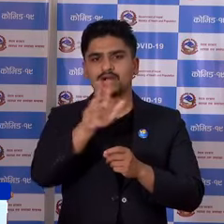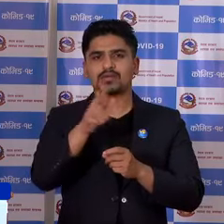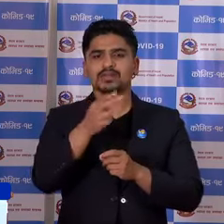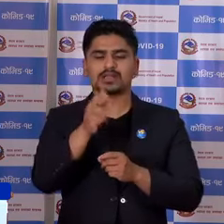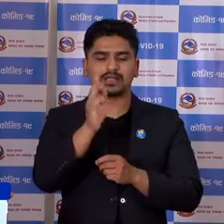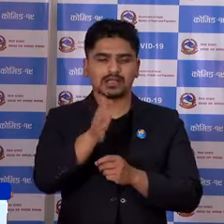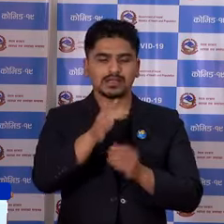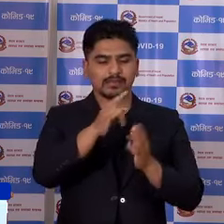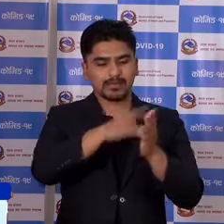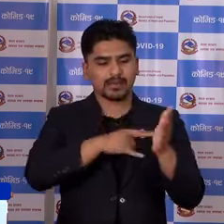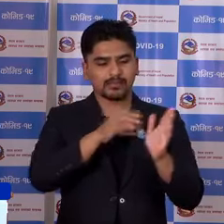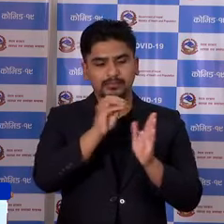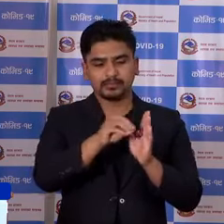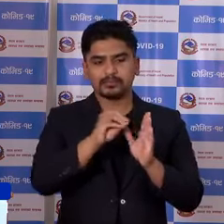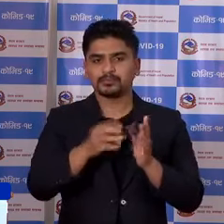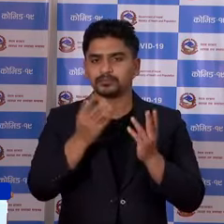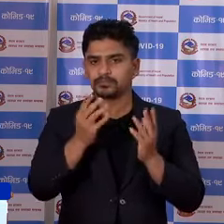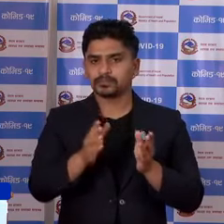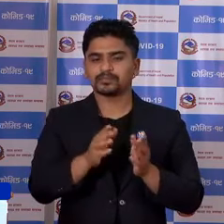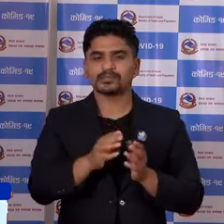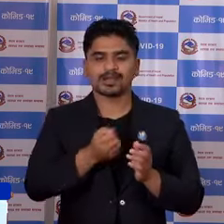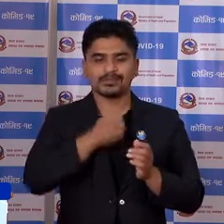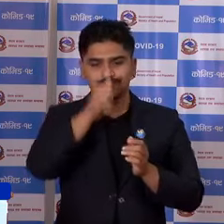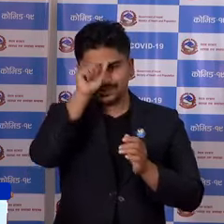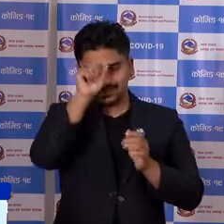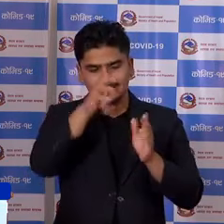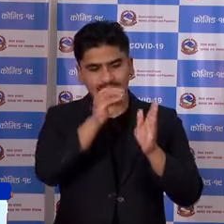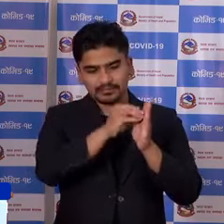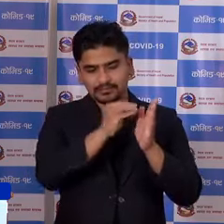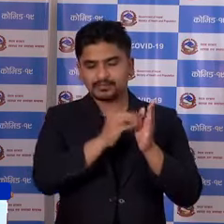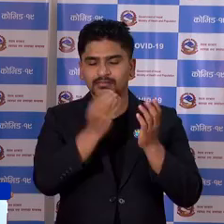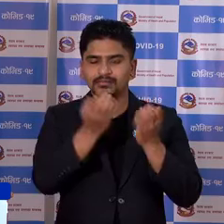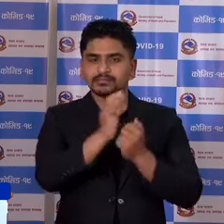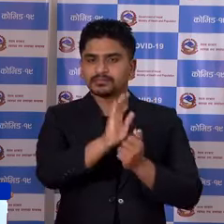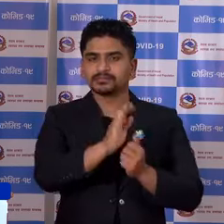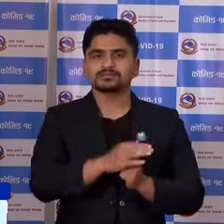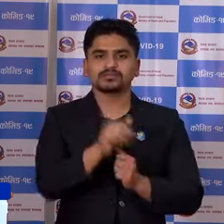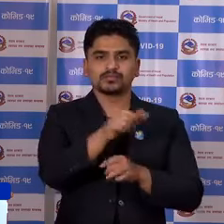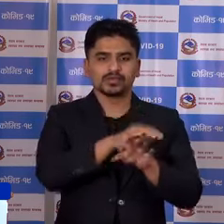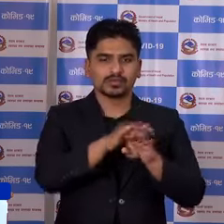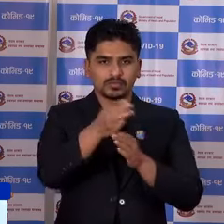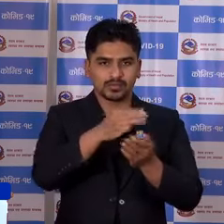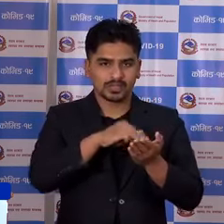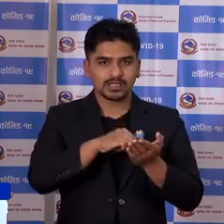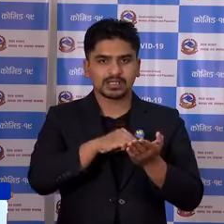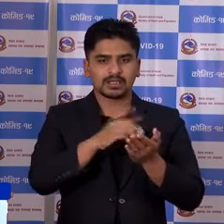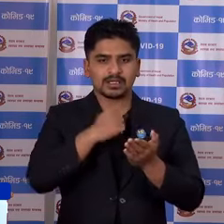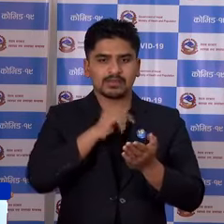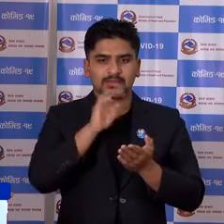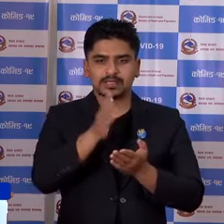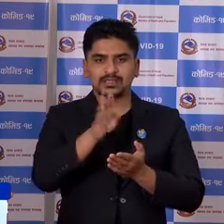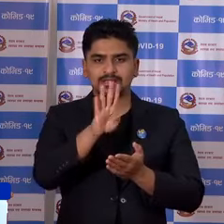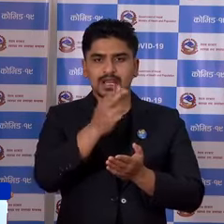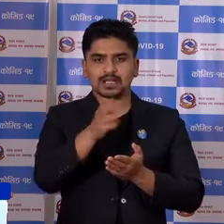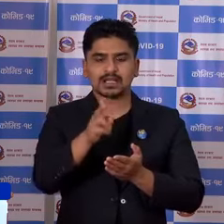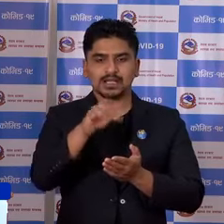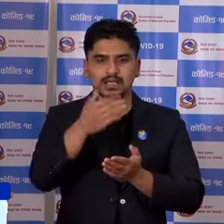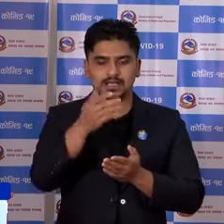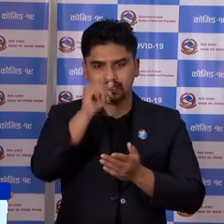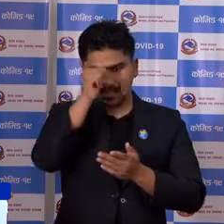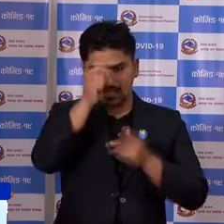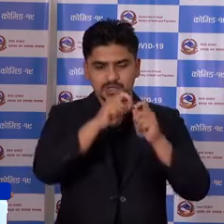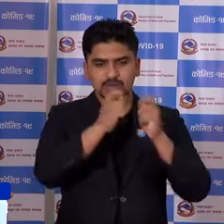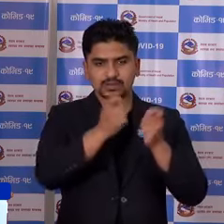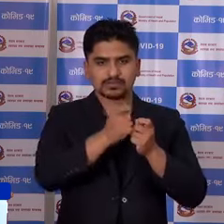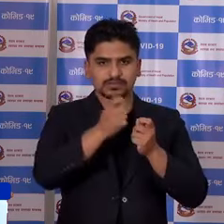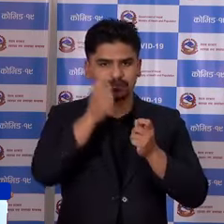358 जनाले यो फारम भर्नुभएको छ, यानि कि आफ्नो विवरण त्यहाँ राख्नुभएको छ। र उहाँहरूमध्ये हामीले 4 जनालाई रेड जोनमा,